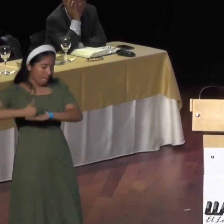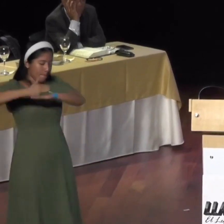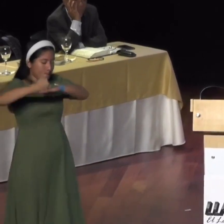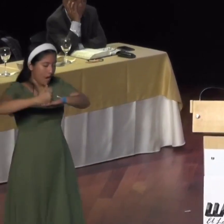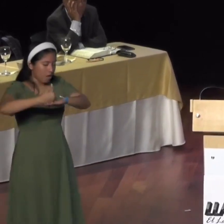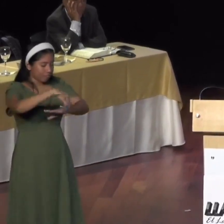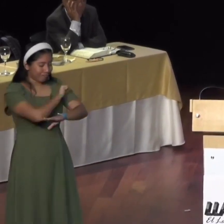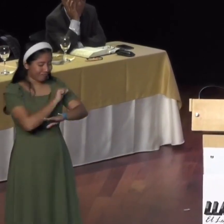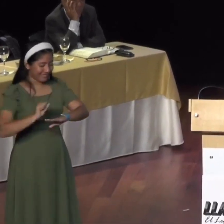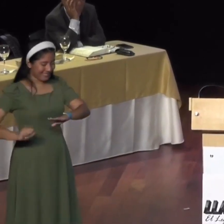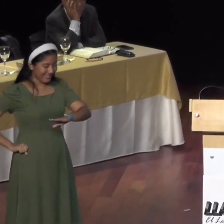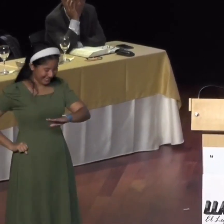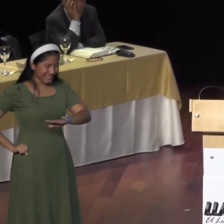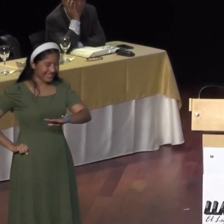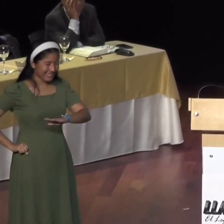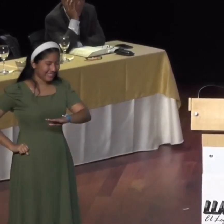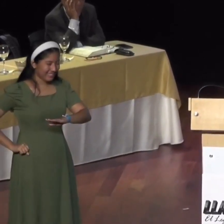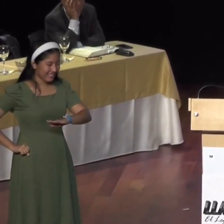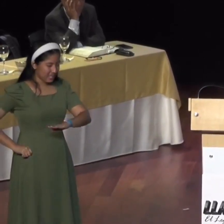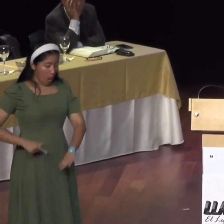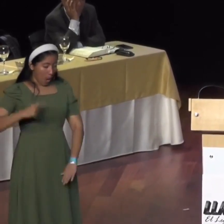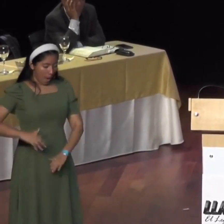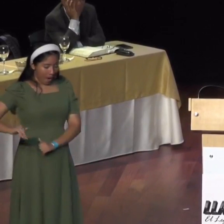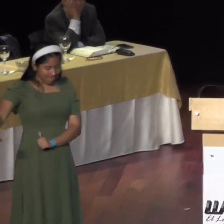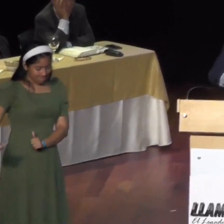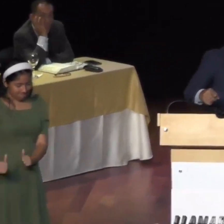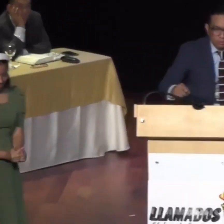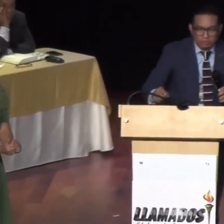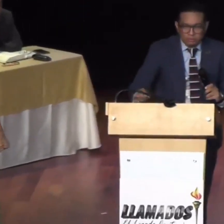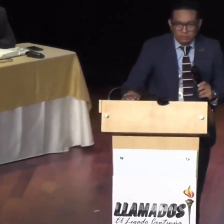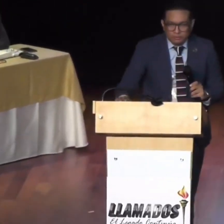yo soy, va a ir contigo.